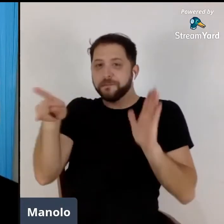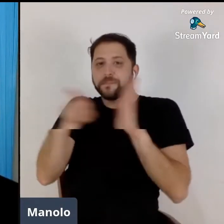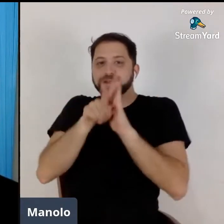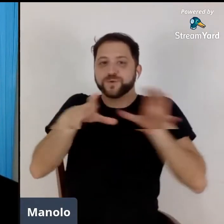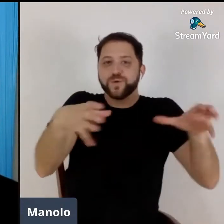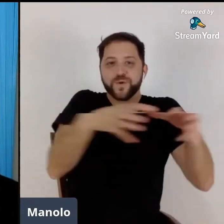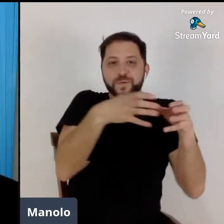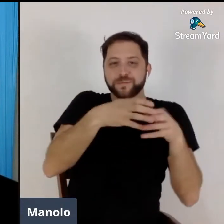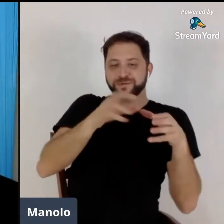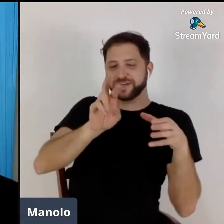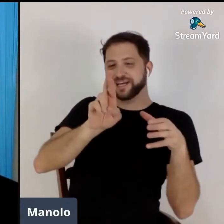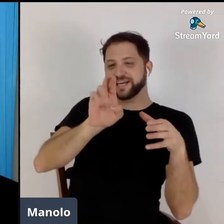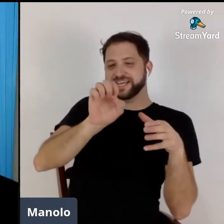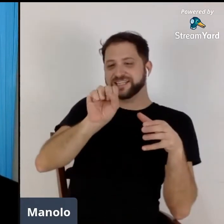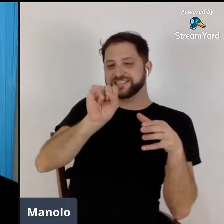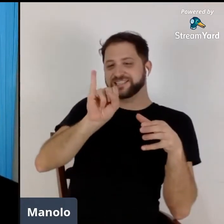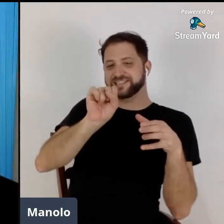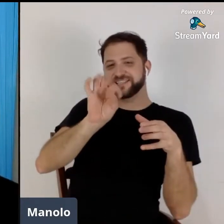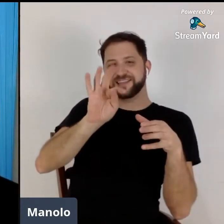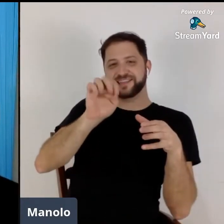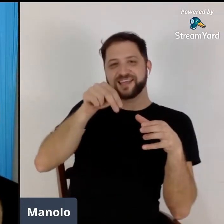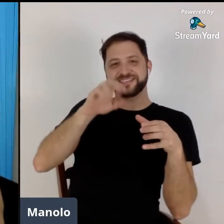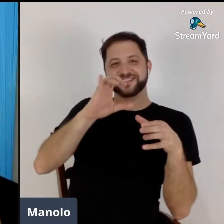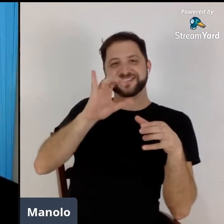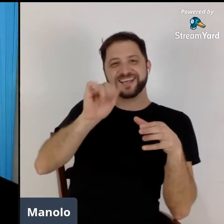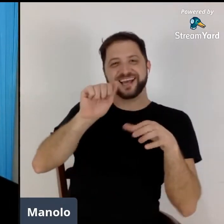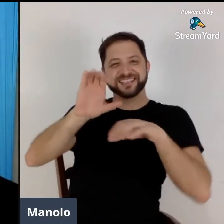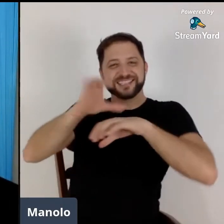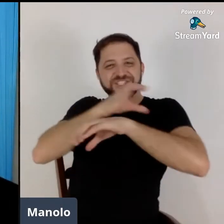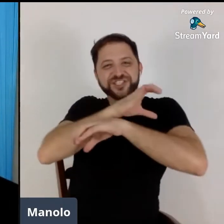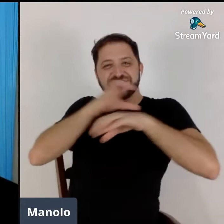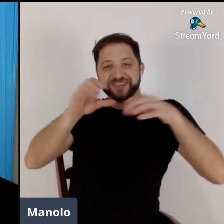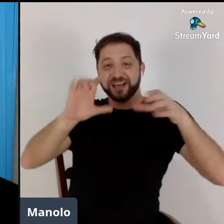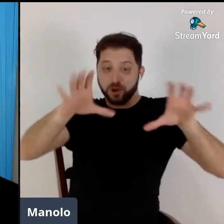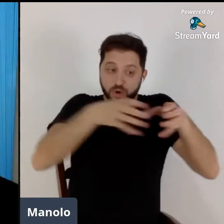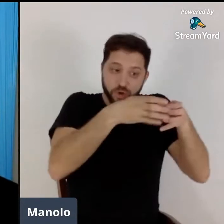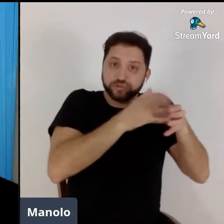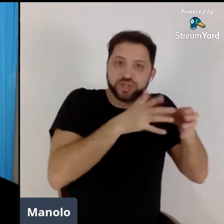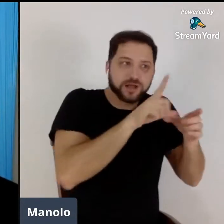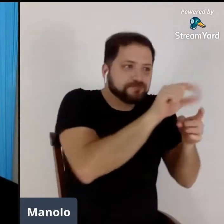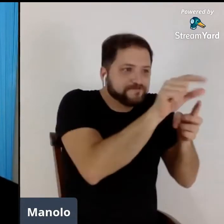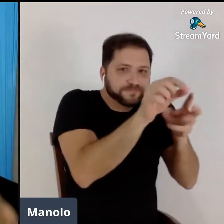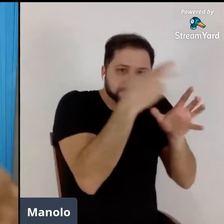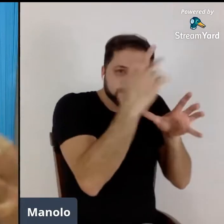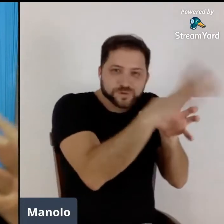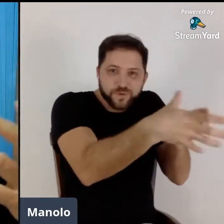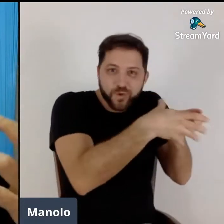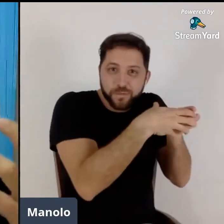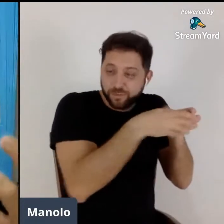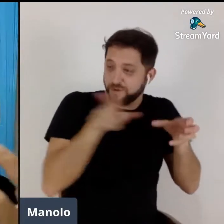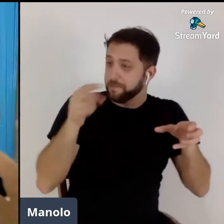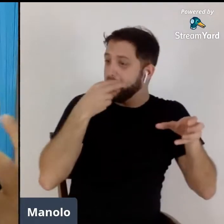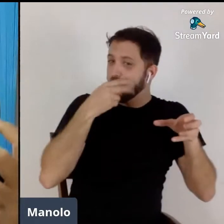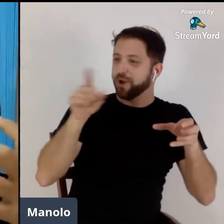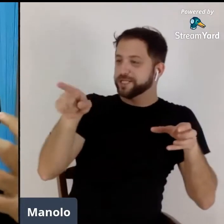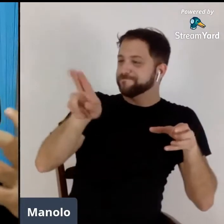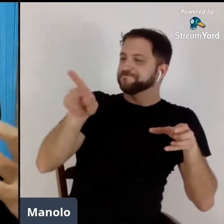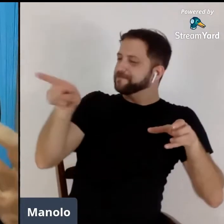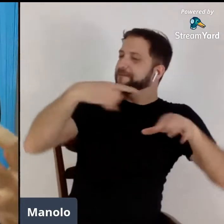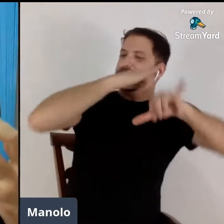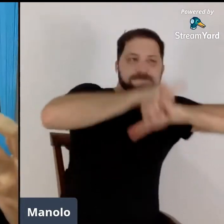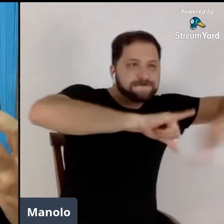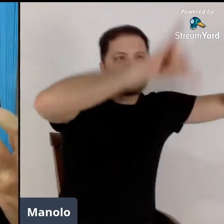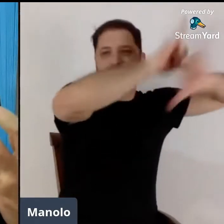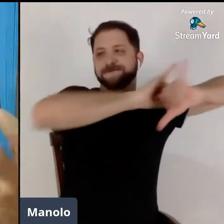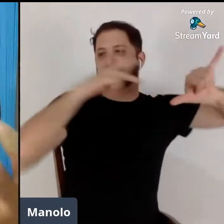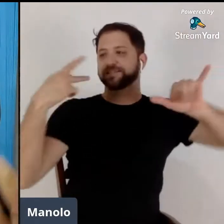científica. Você vai ser divulgado pela resistência científica, tá? Assim, porque você faz um